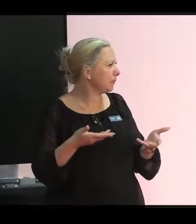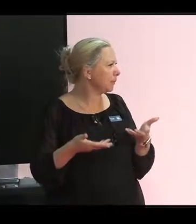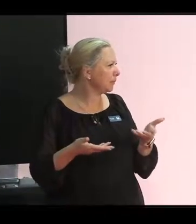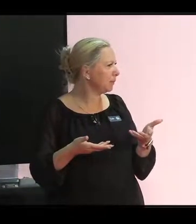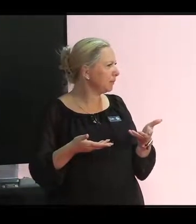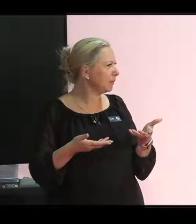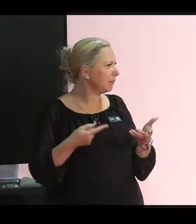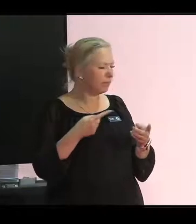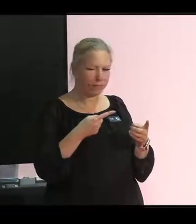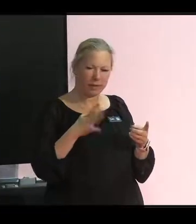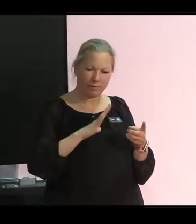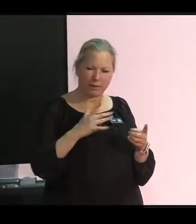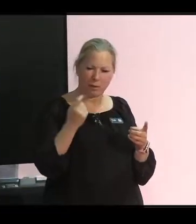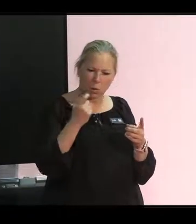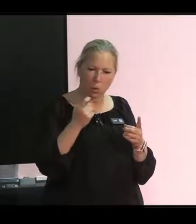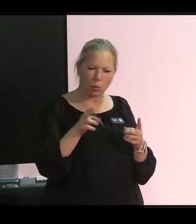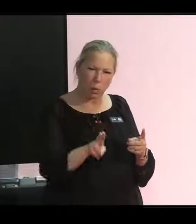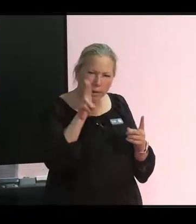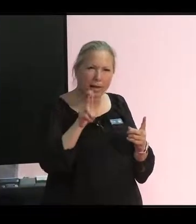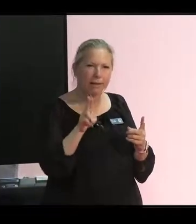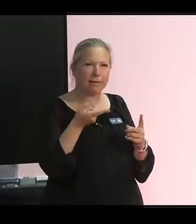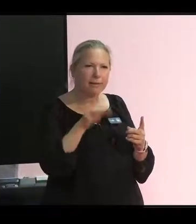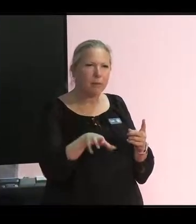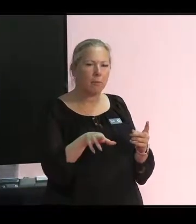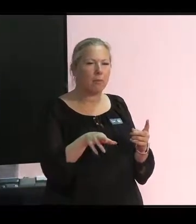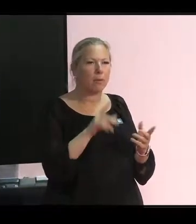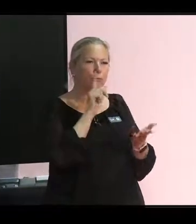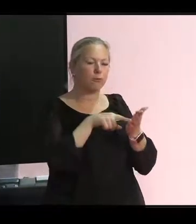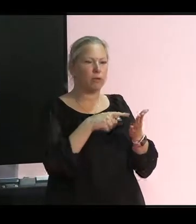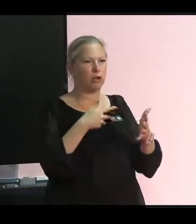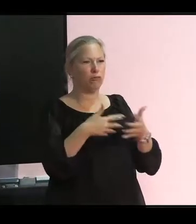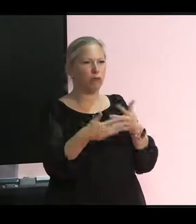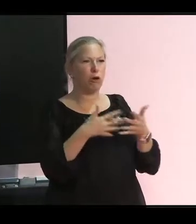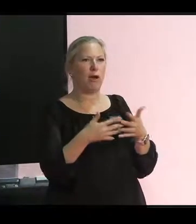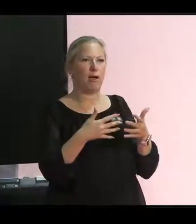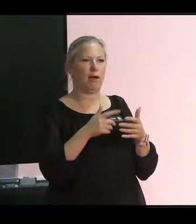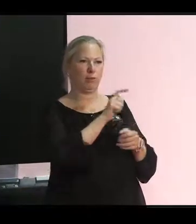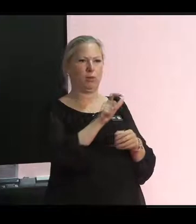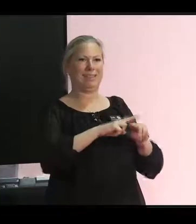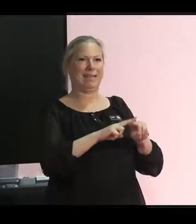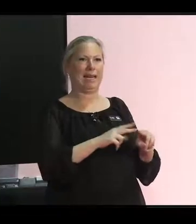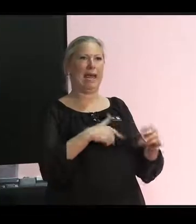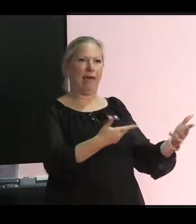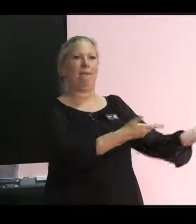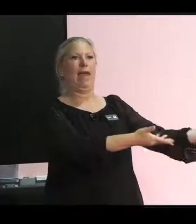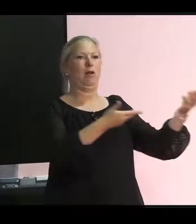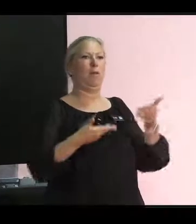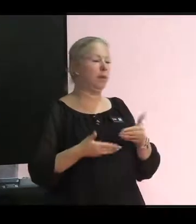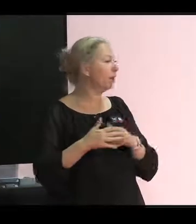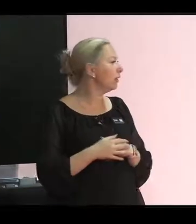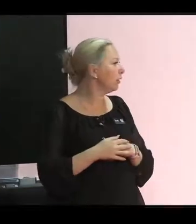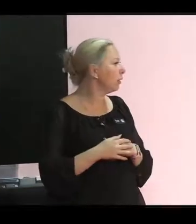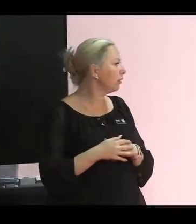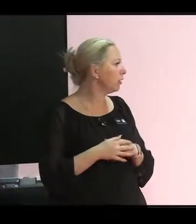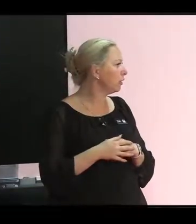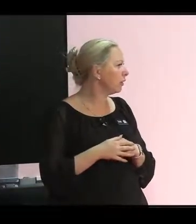det Nunne säger här. Finns det något liksom konkret hur man ska göra för att känna personer sig välkomna? Ja, alltså det